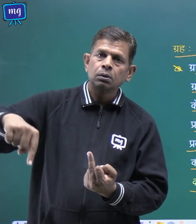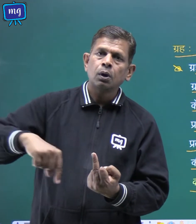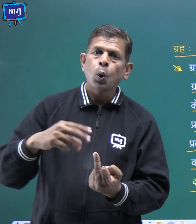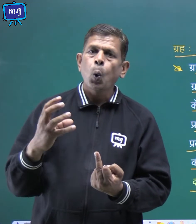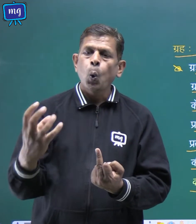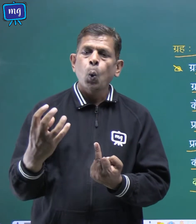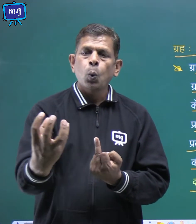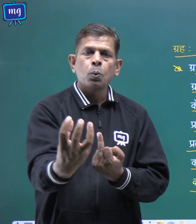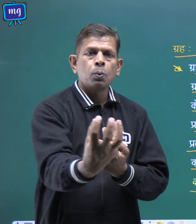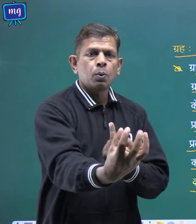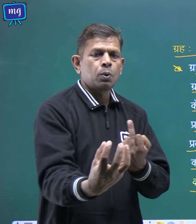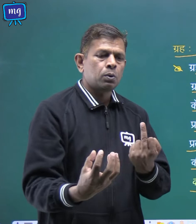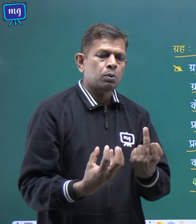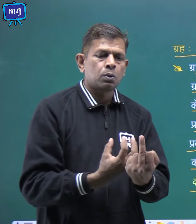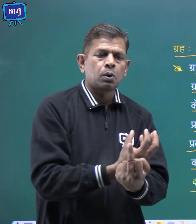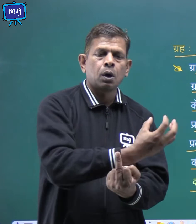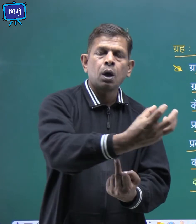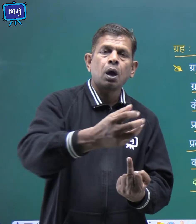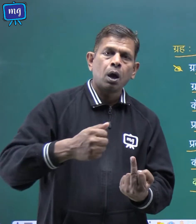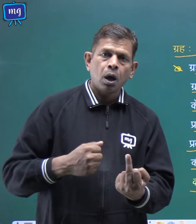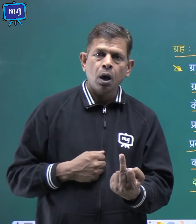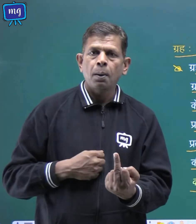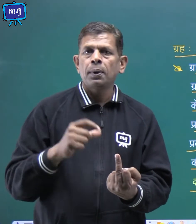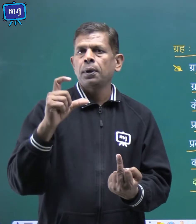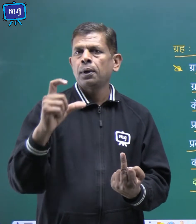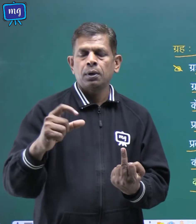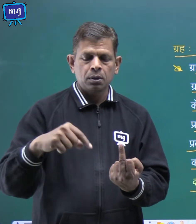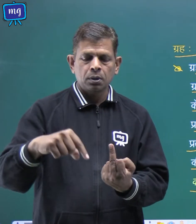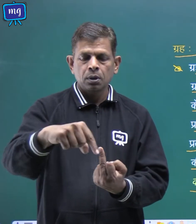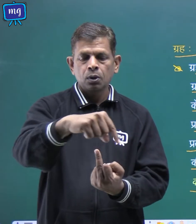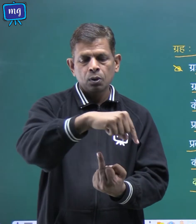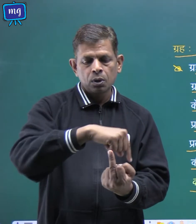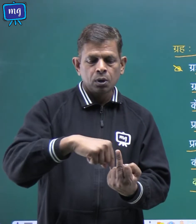विभिन्न ग्रह अपने कक्षों में, जो ये